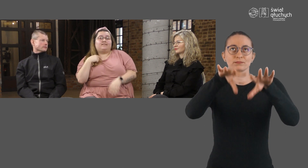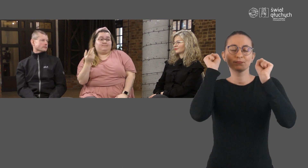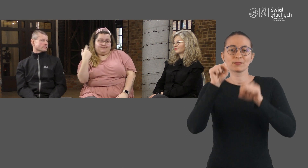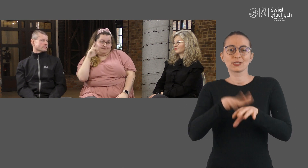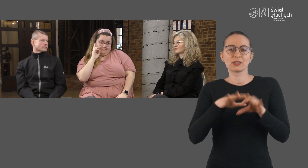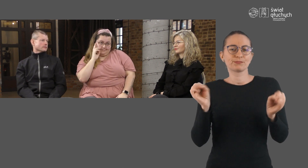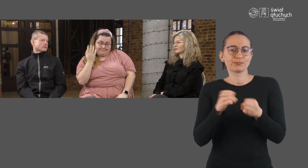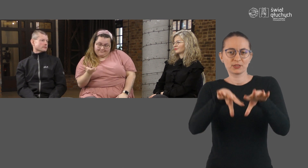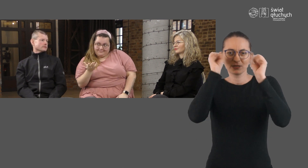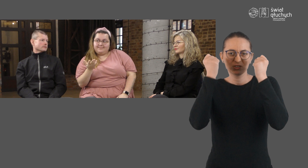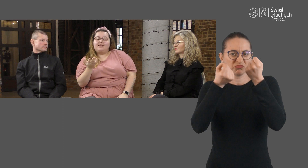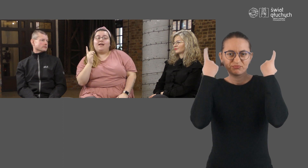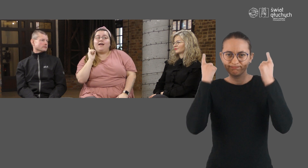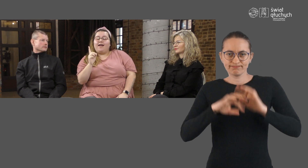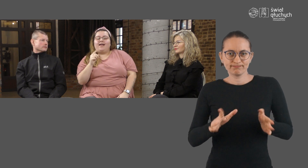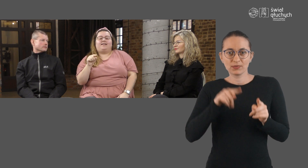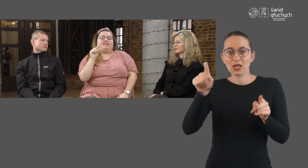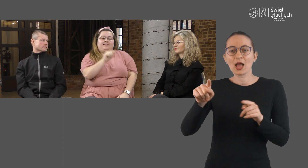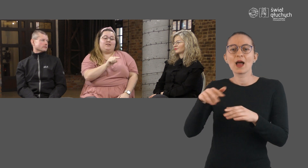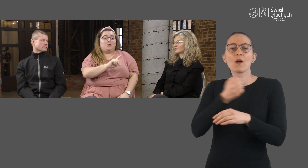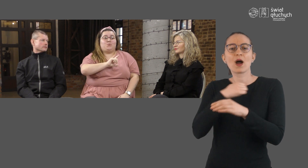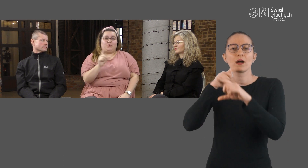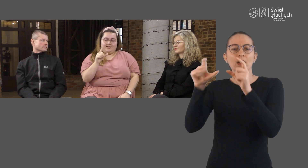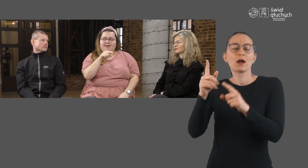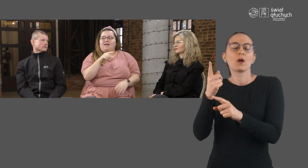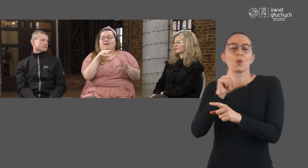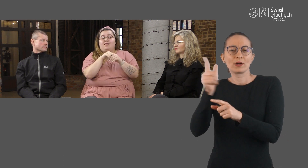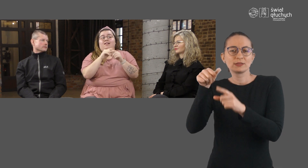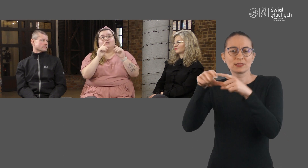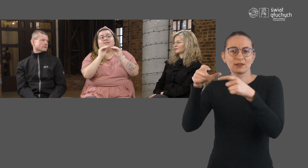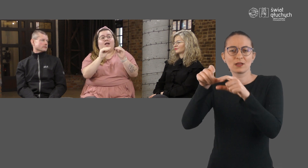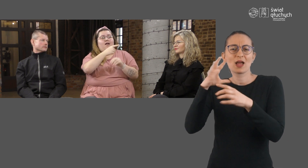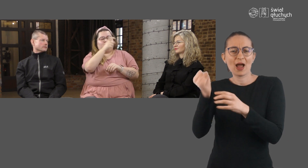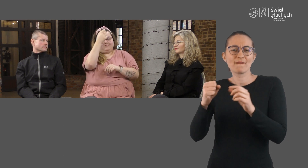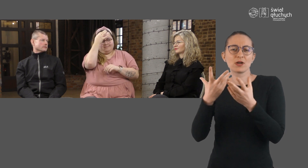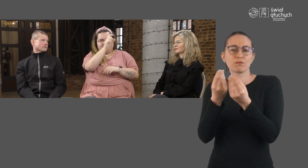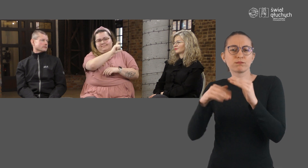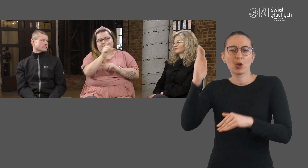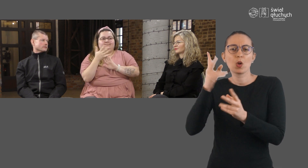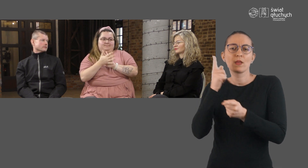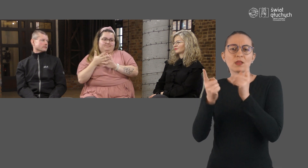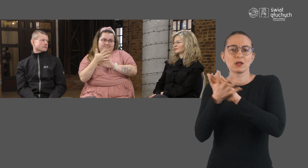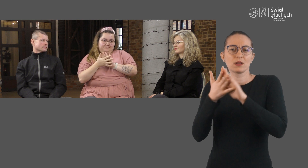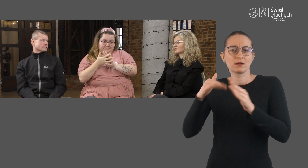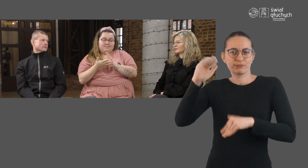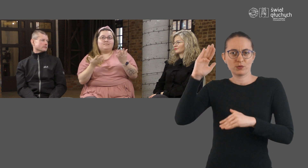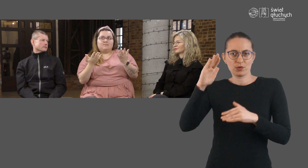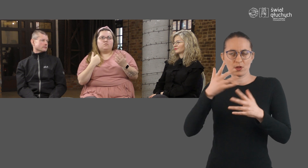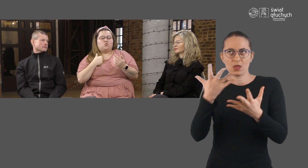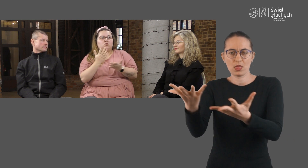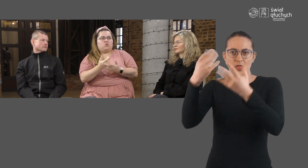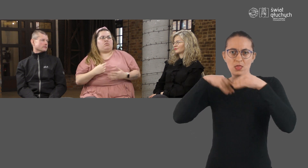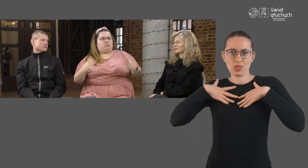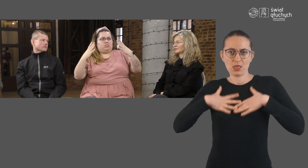Akurat na lekcjach wszyscy mówili. Ja nie za wiele rozumiałam z tego. A na łódzkiej nauczyciele wszyscy migają.